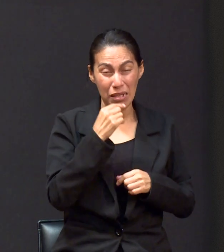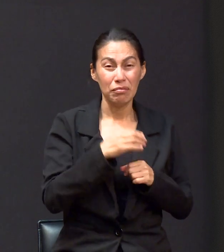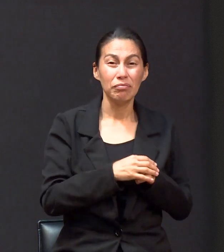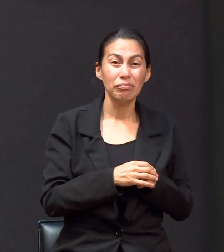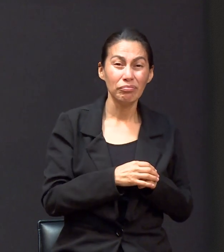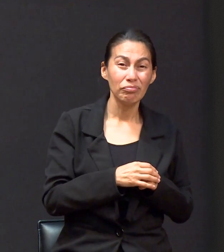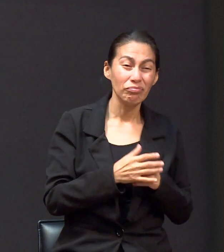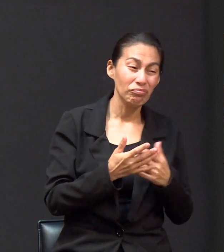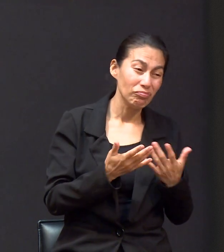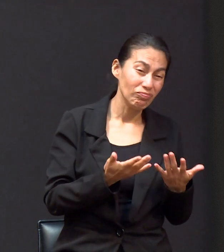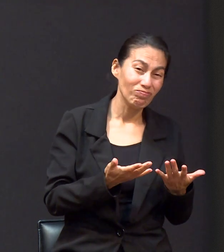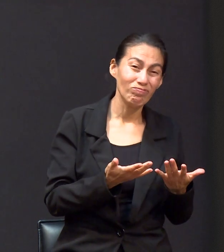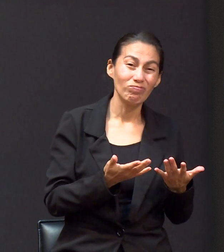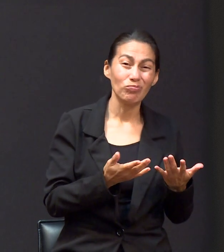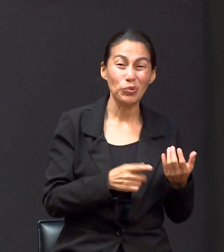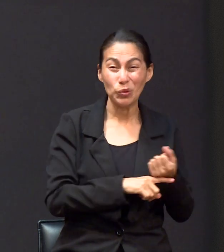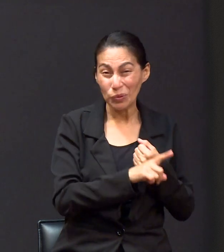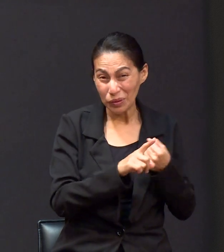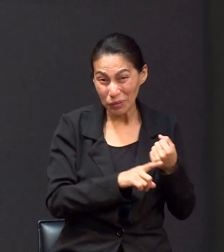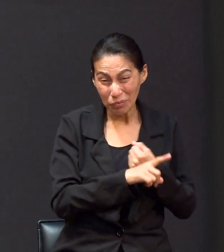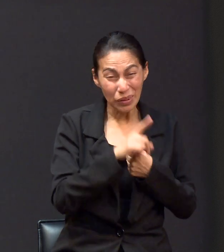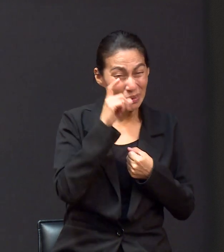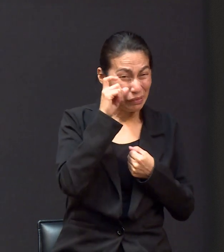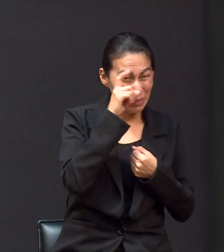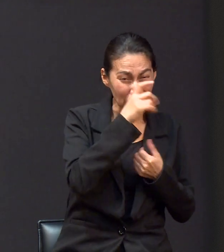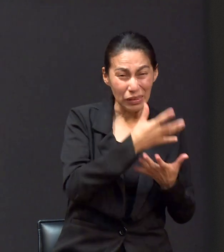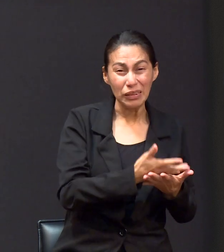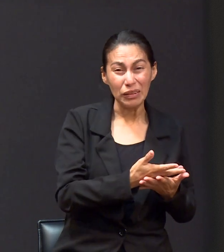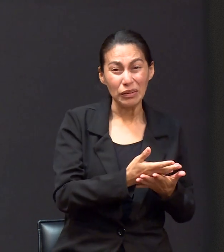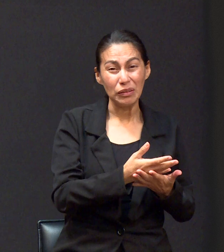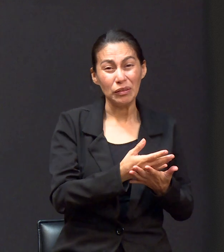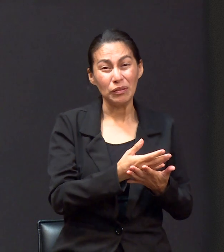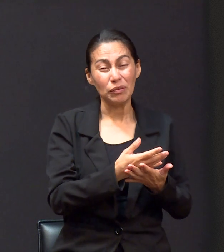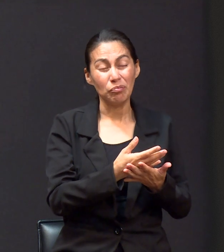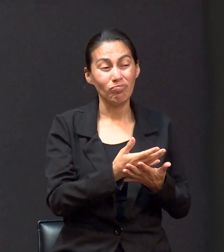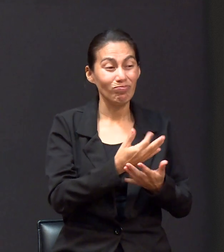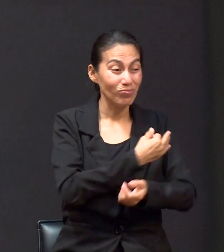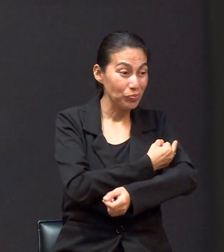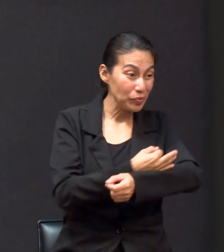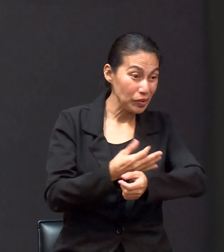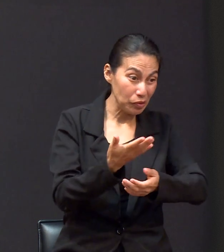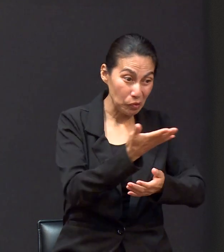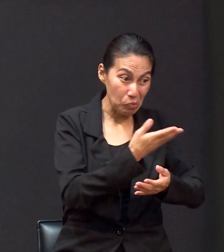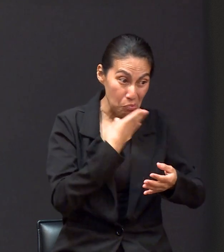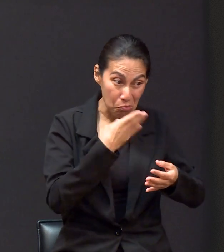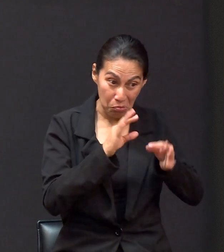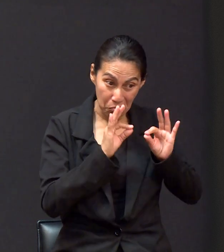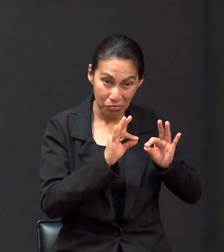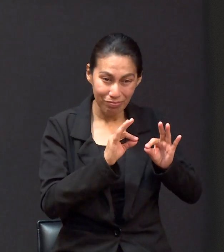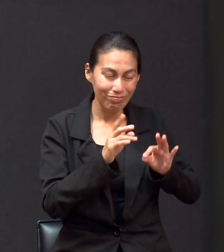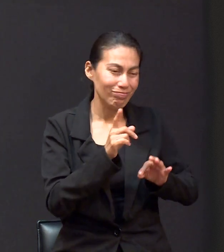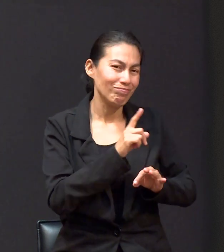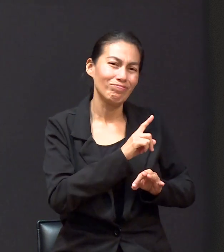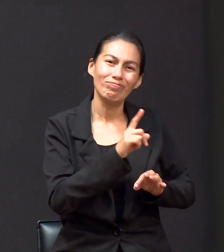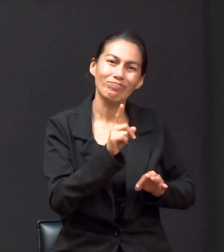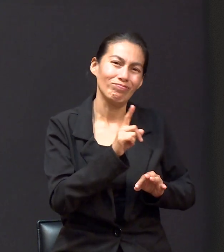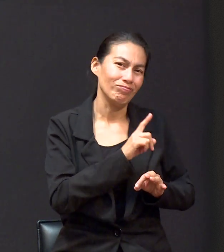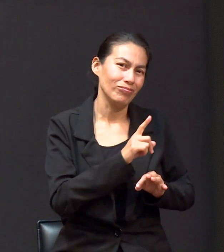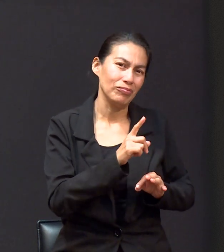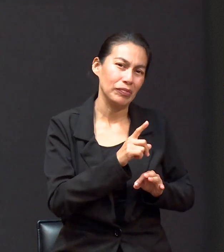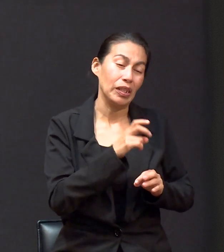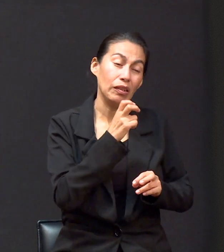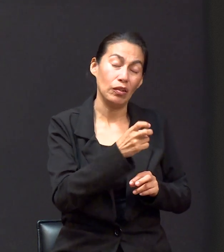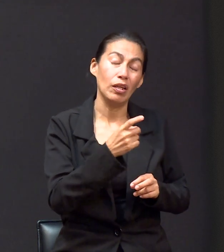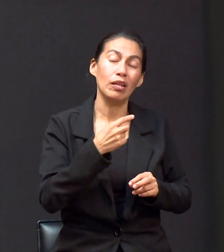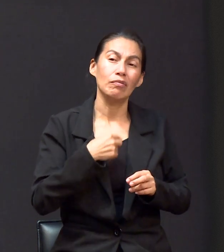los celos, la situación familiar empezó a empeorar hasta que